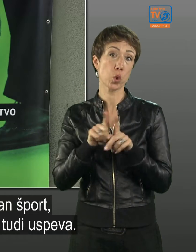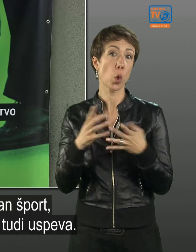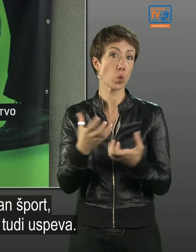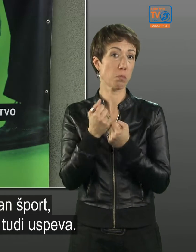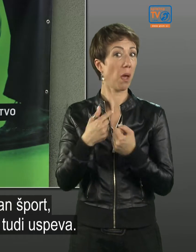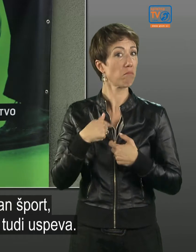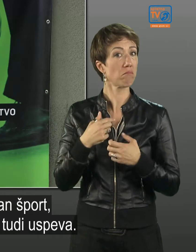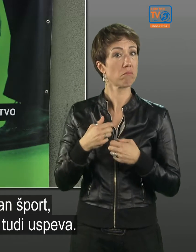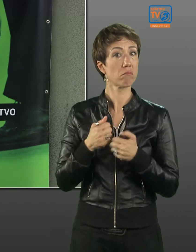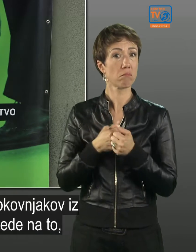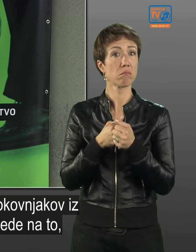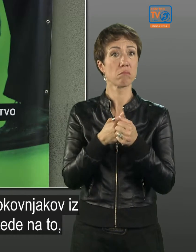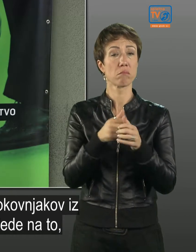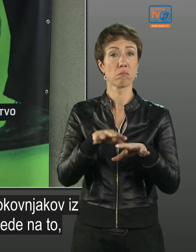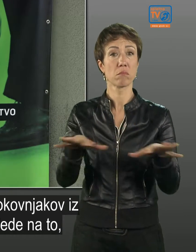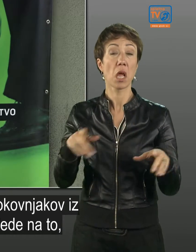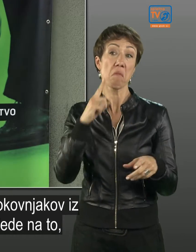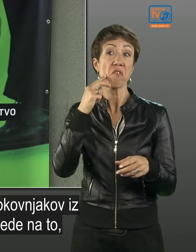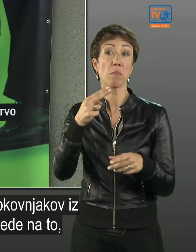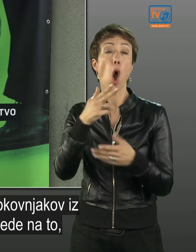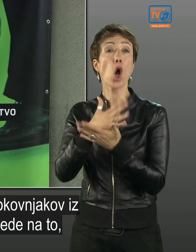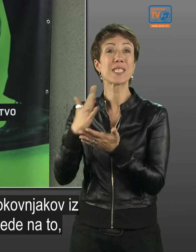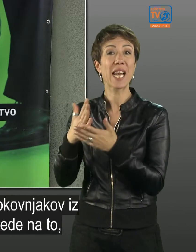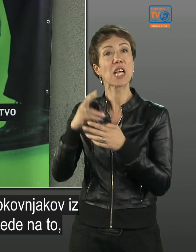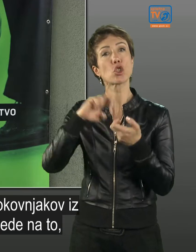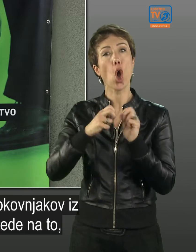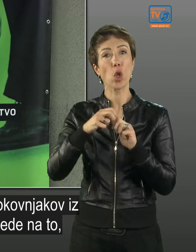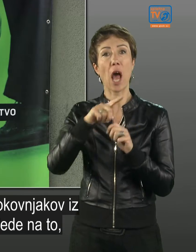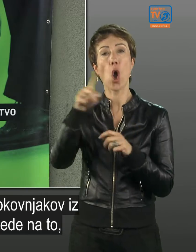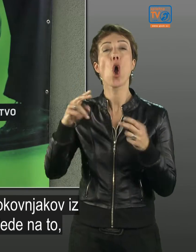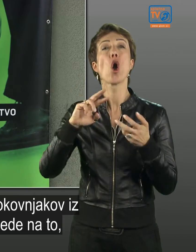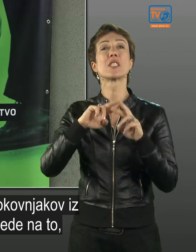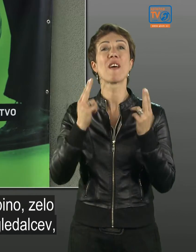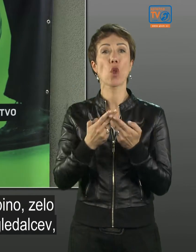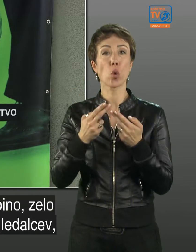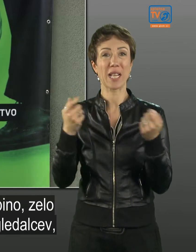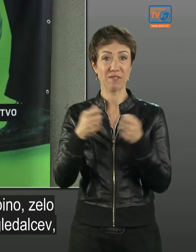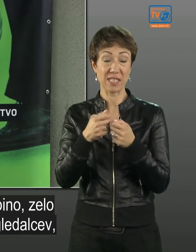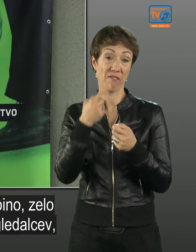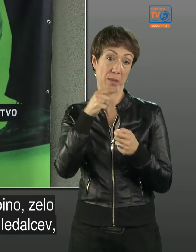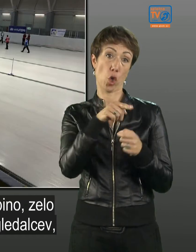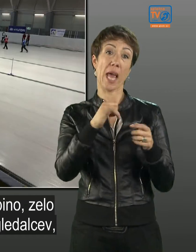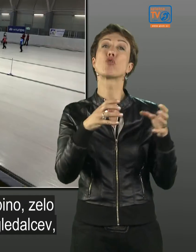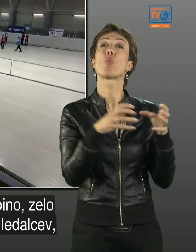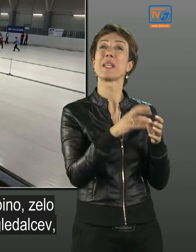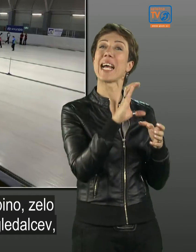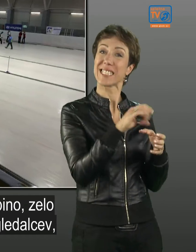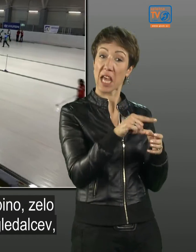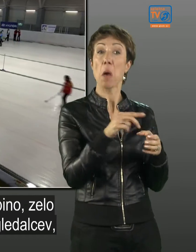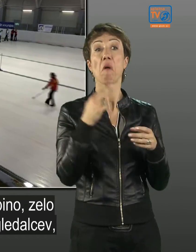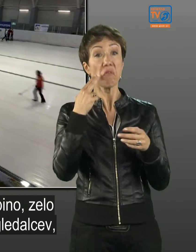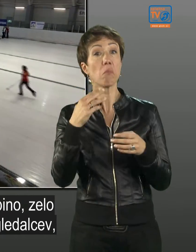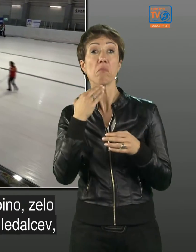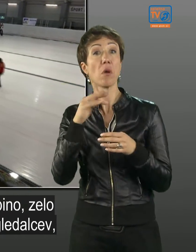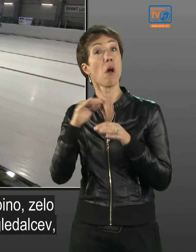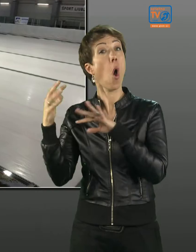to tudi uspeva. Saj je po ocenah strokovnjakov iz Svetovne zveze, glede na to, da gre za C skupino, zelo veliko